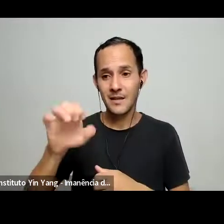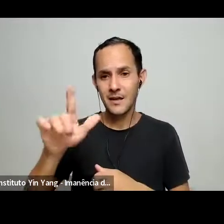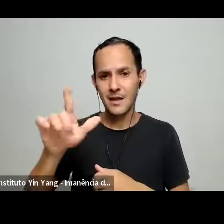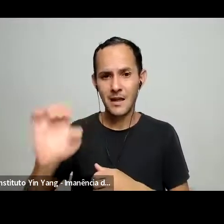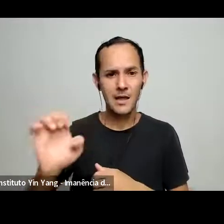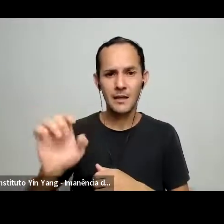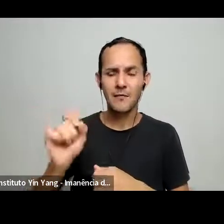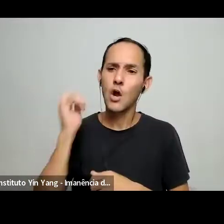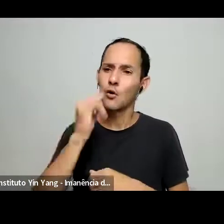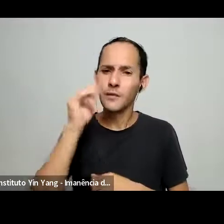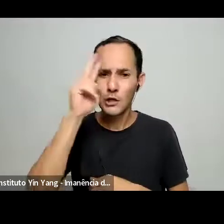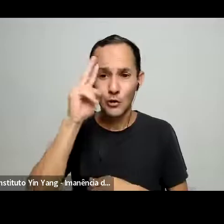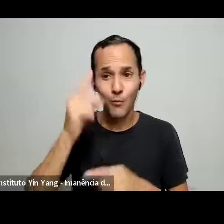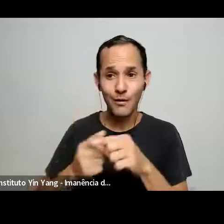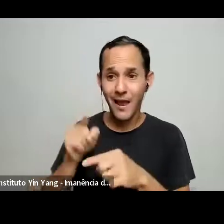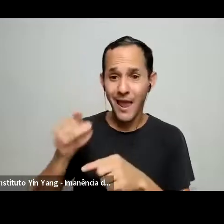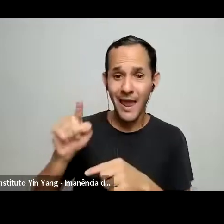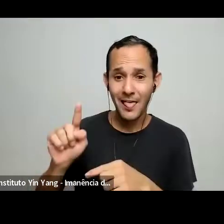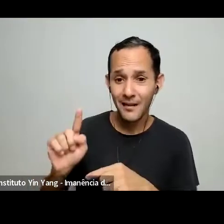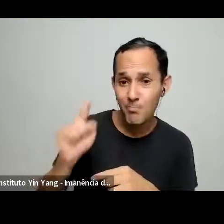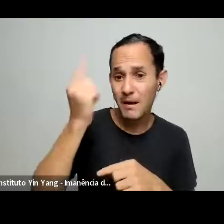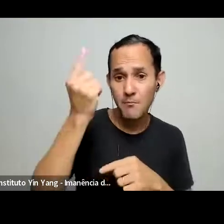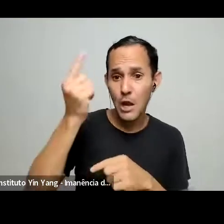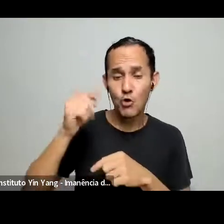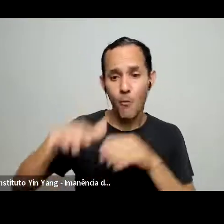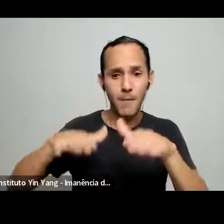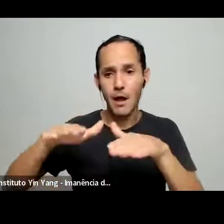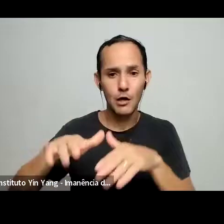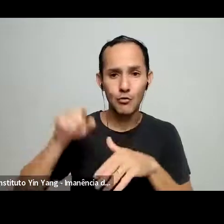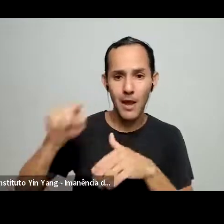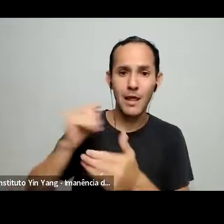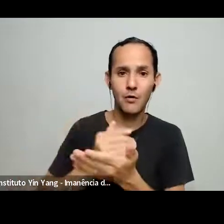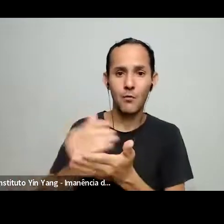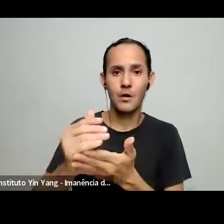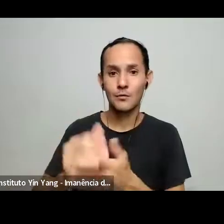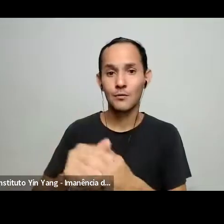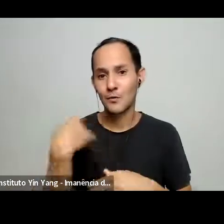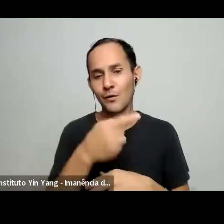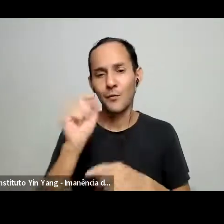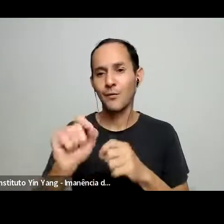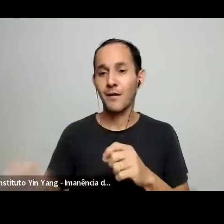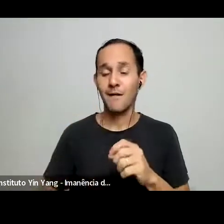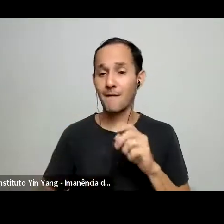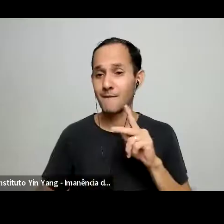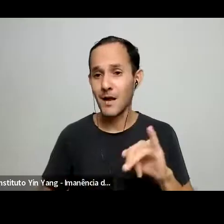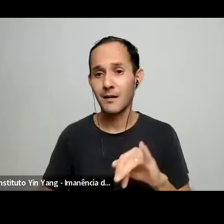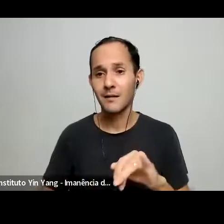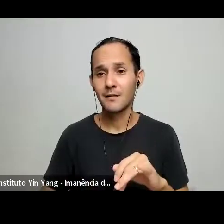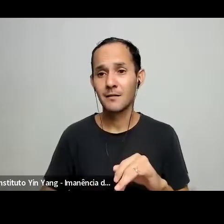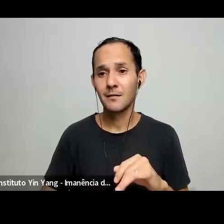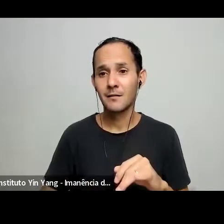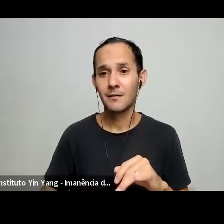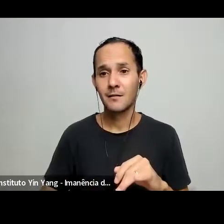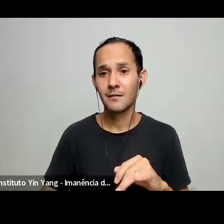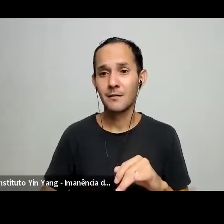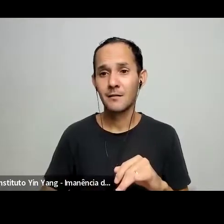dessa história, já que ela foi que deu o primeiro passo, que começou essa história, e a gente vai, pela ordem, passar a palavra para